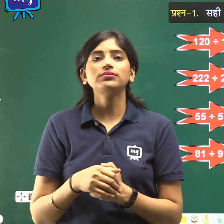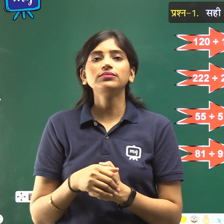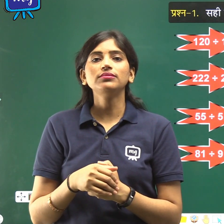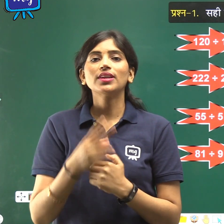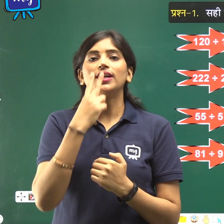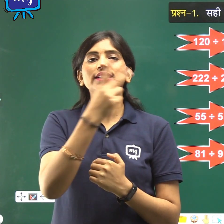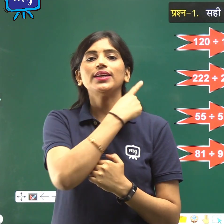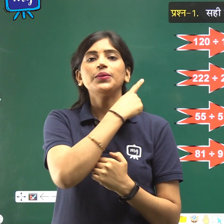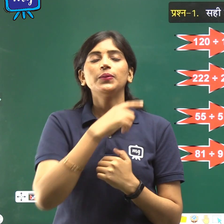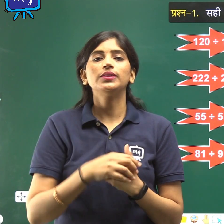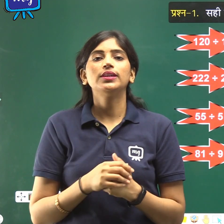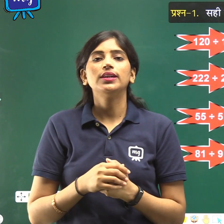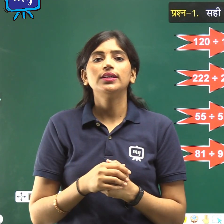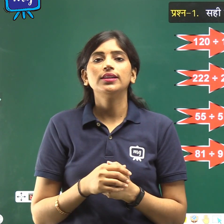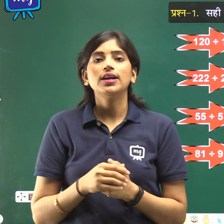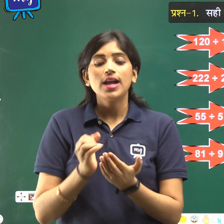देखो,